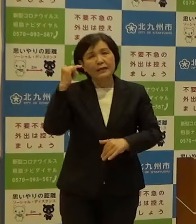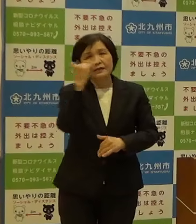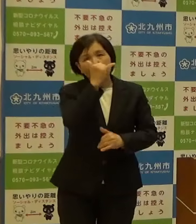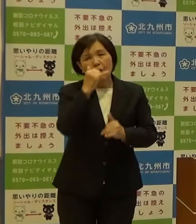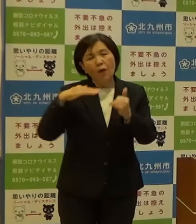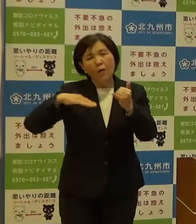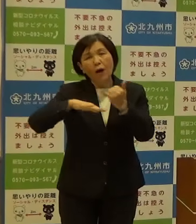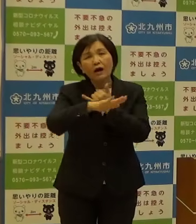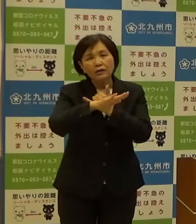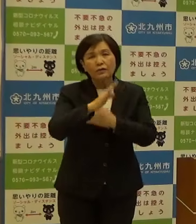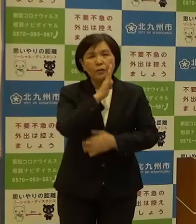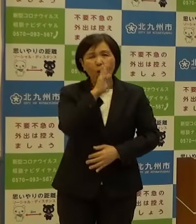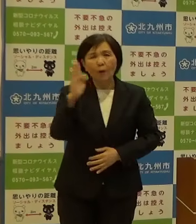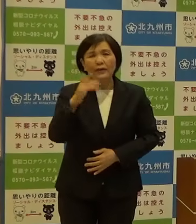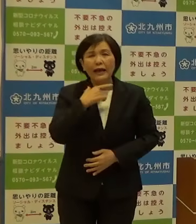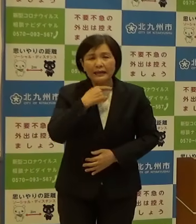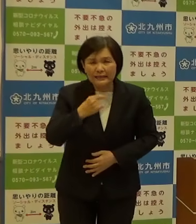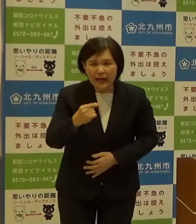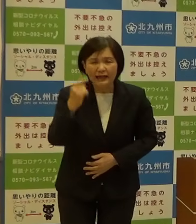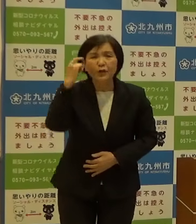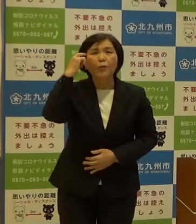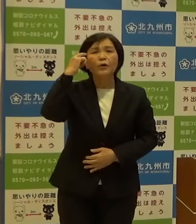めてお願いをしたいと思います。